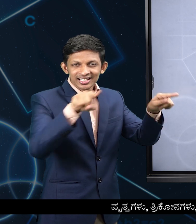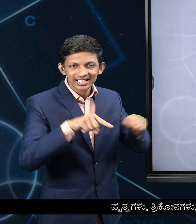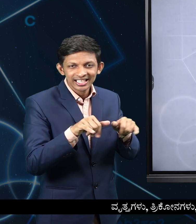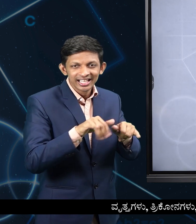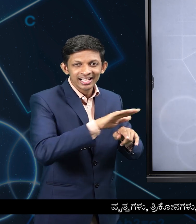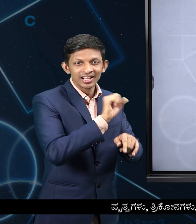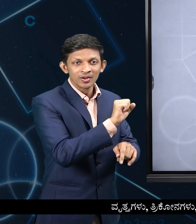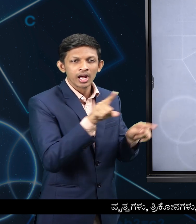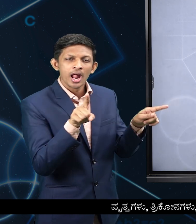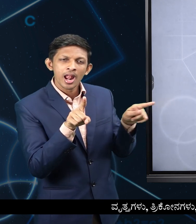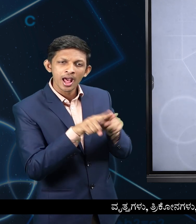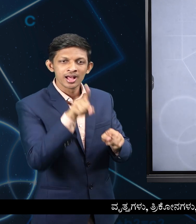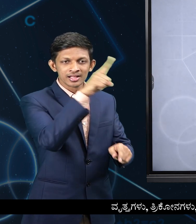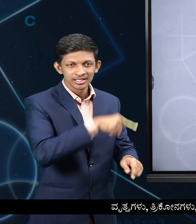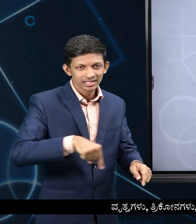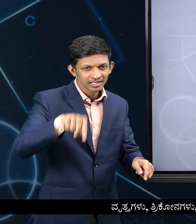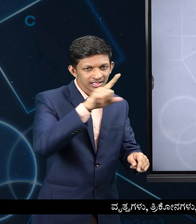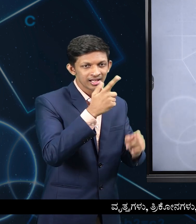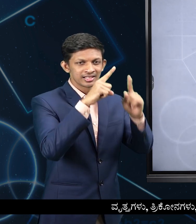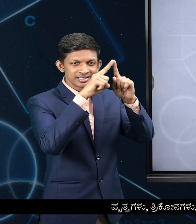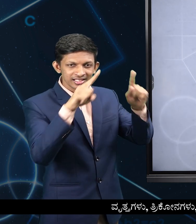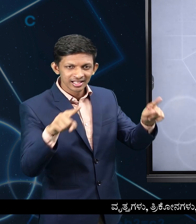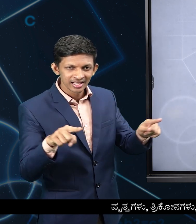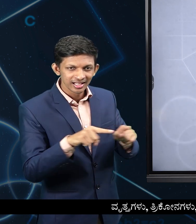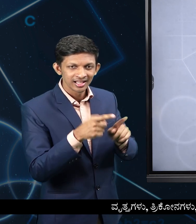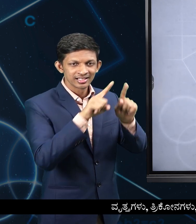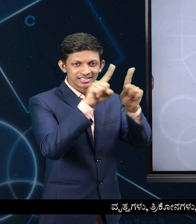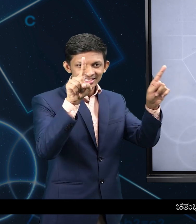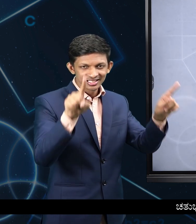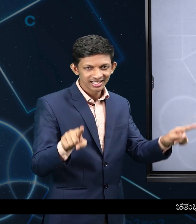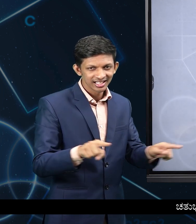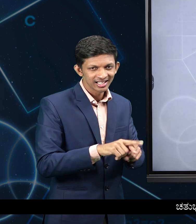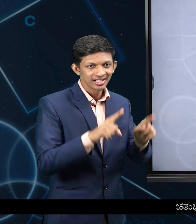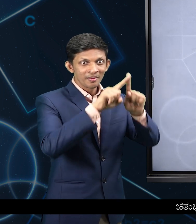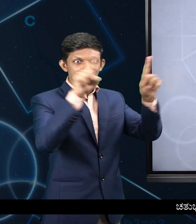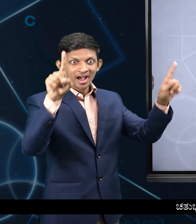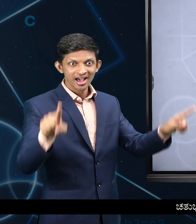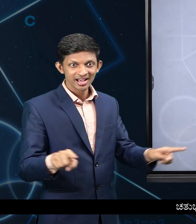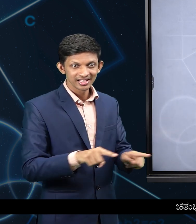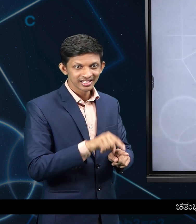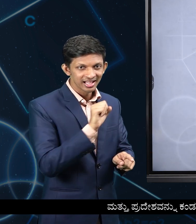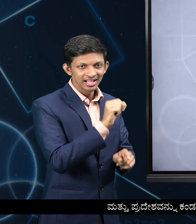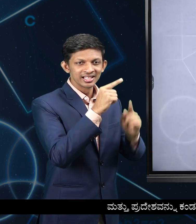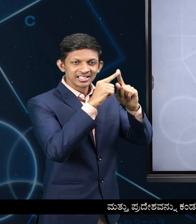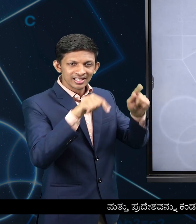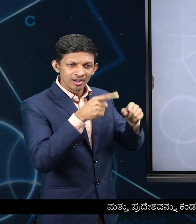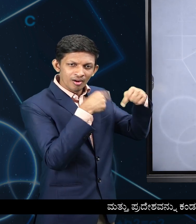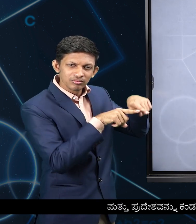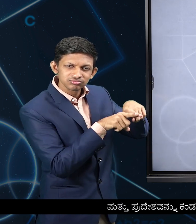ತ್ರಿಕೋನಗಳು, ಚೌಕಗಳು, ಆಯತಗಳು, ಟ್ರೆಪೆಜಿಯಂಗಳು, ಸಮಾನಾಂತರ ಚತುರ್ಭುಜಗಳು ಮುಂತಾದ ಆಕಾರಗಳ ಪರಿಧಿ ಮತ್ತು ಪ್ರದೇಶವನ್ನು ಕಂಡು ಹಿಡಿಯೋದು